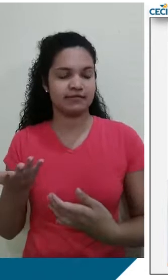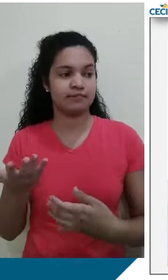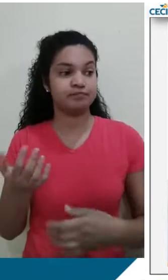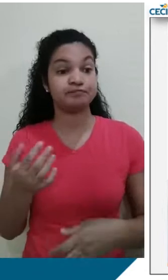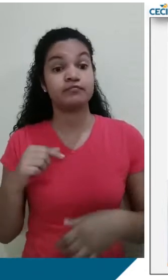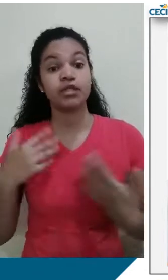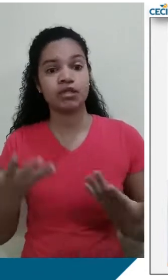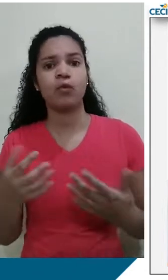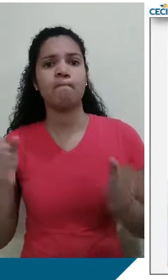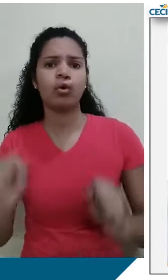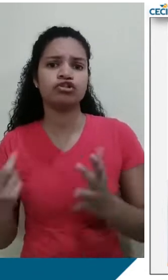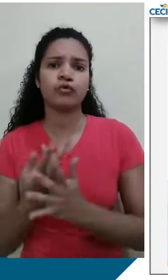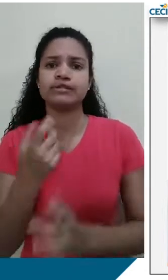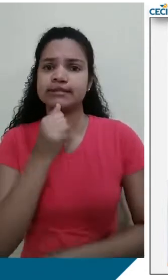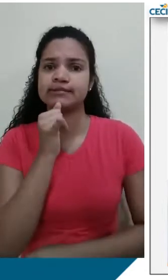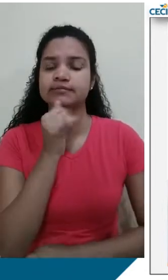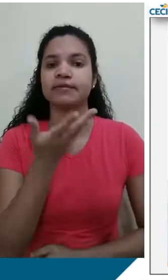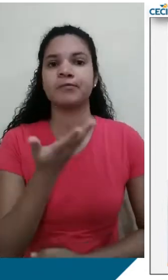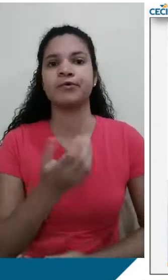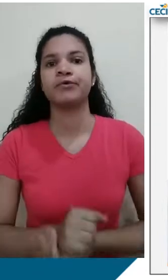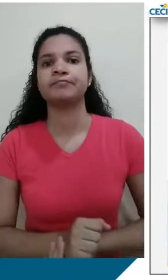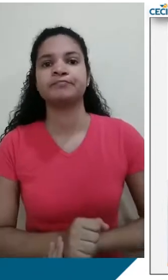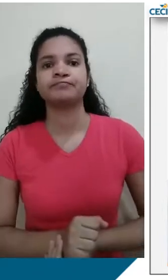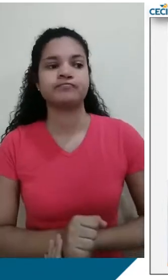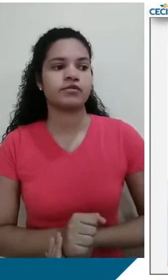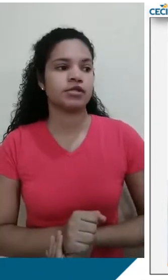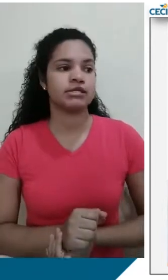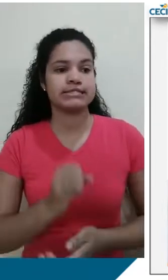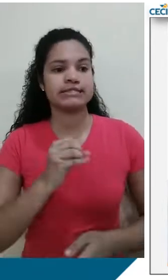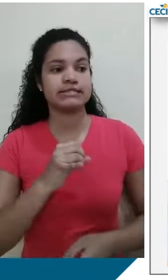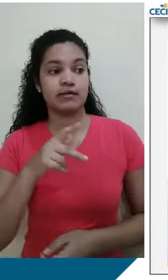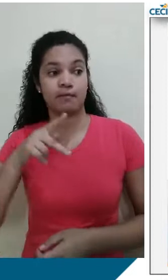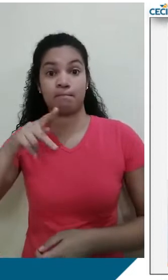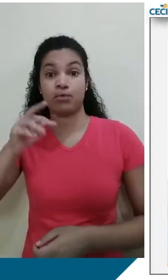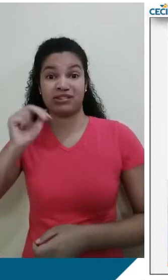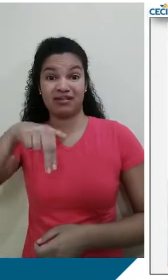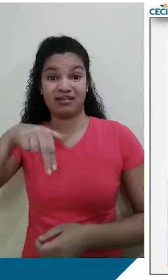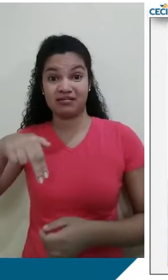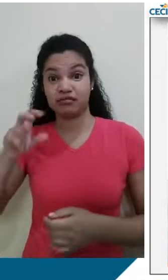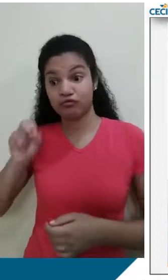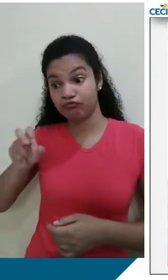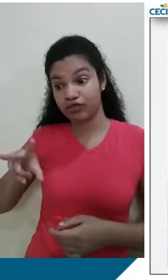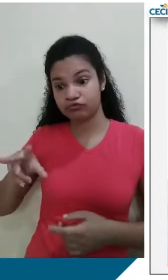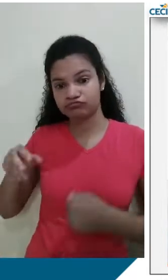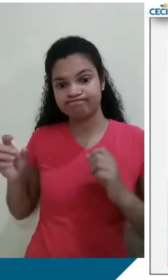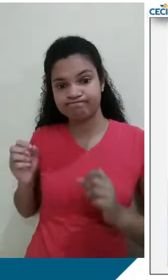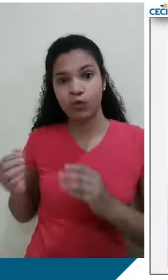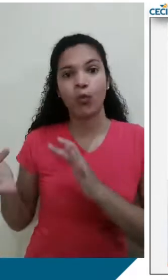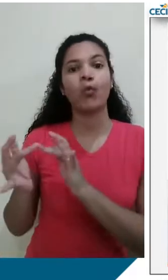pode acontecer, por exemplo, com a exposição do organismo a uma proteína do vírus, fazendo com que o